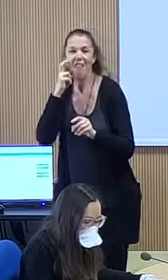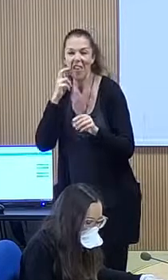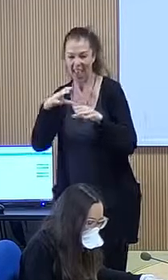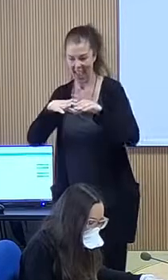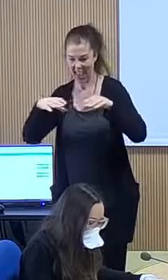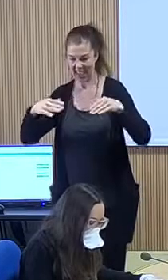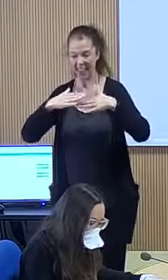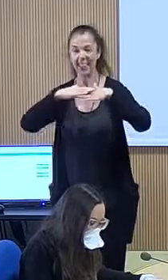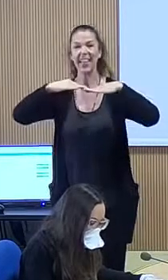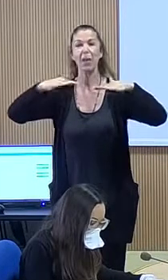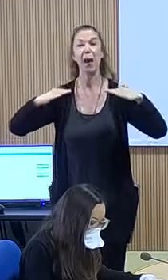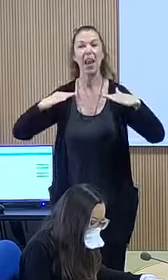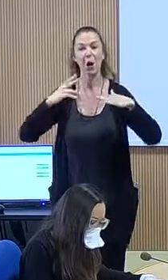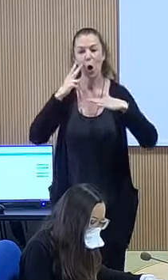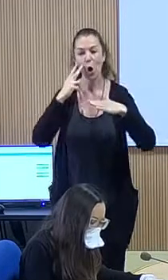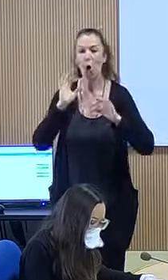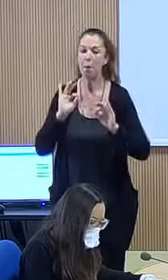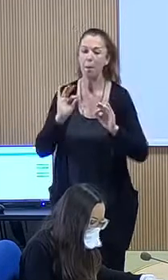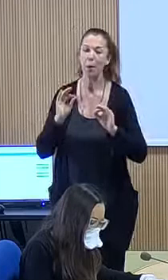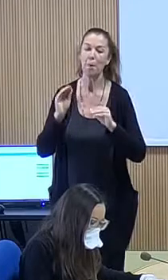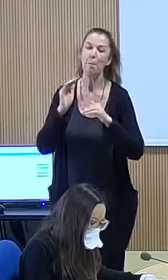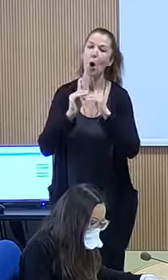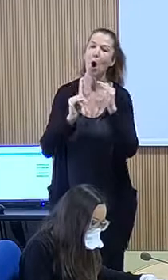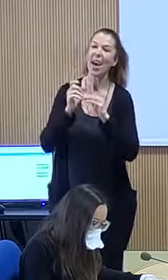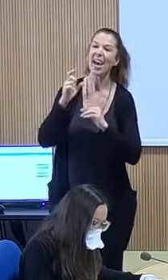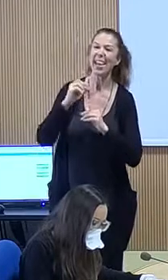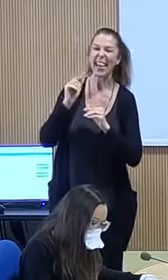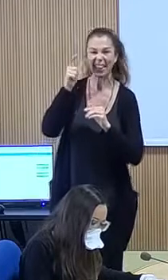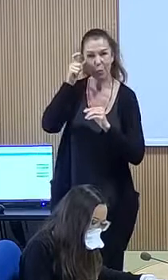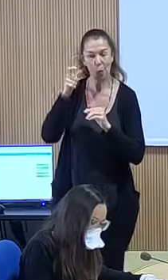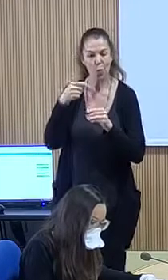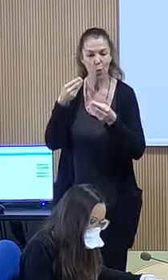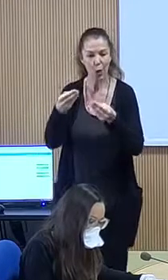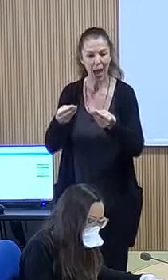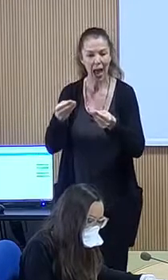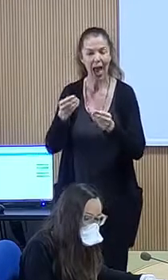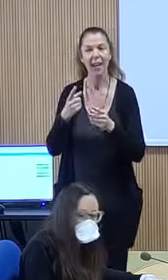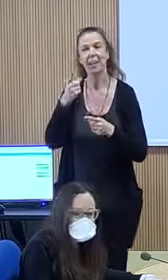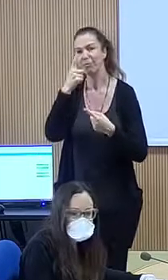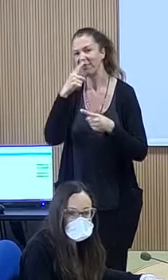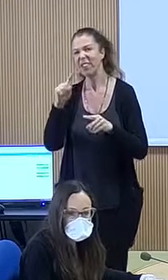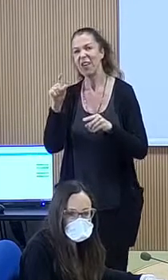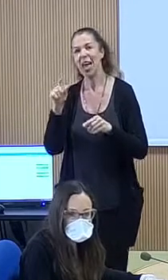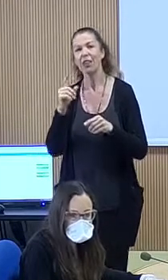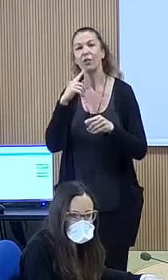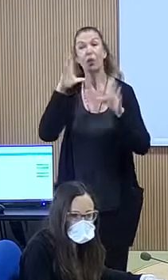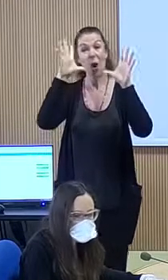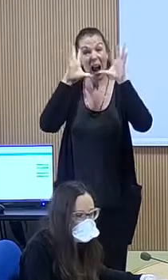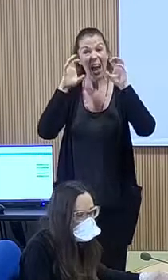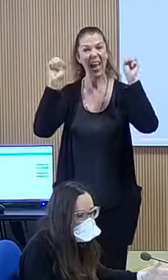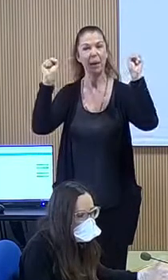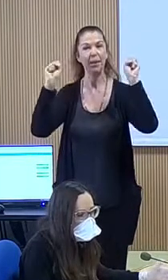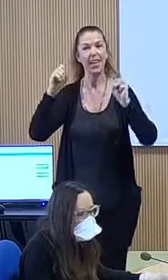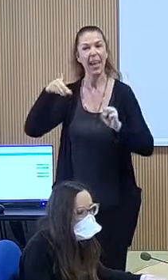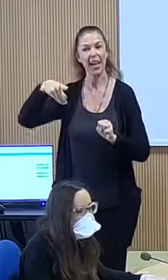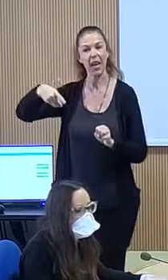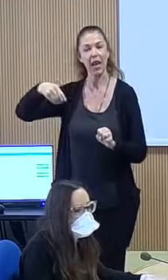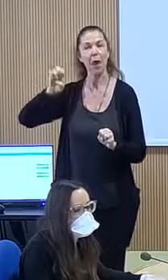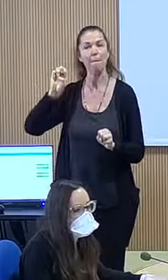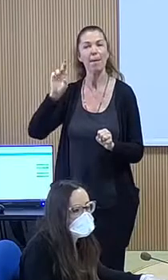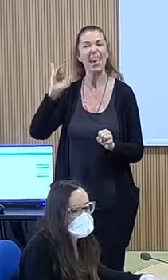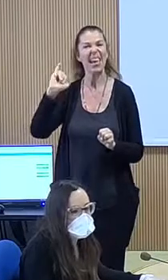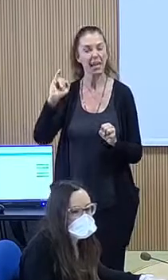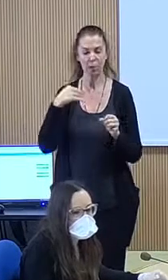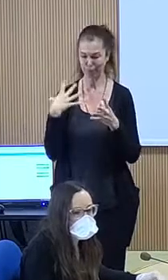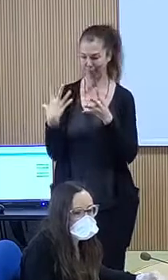creativo insieme però al centro nazionale di biodiversità dei carabinieri di peri sono quelli con cui abbiamo fatto anche tutto